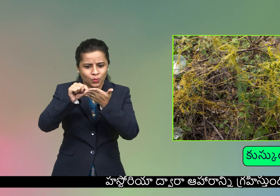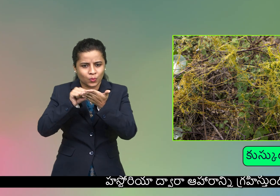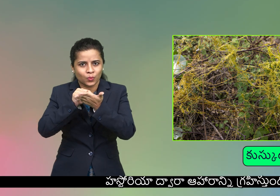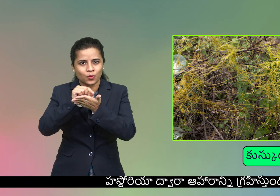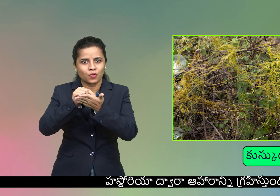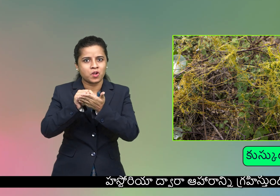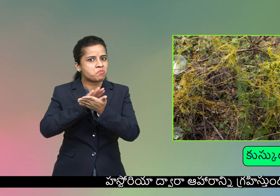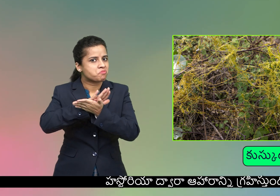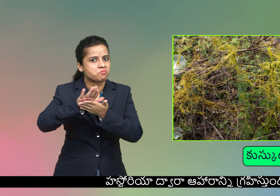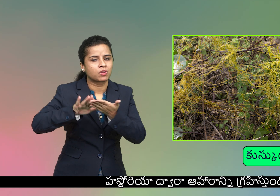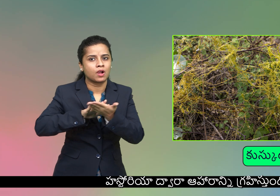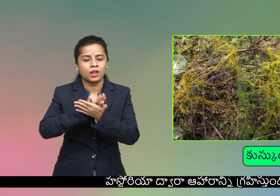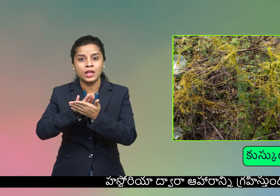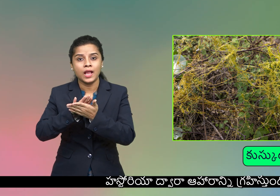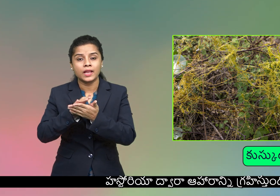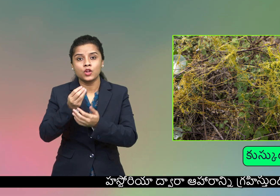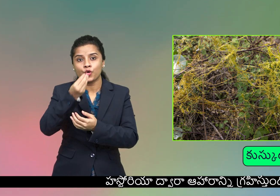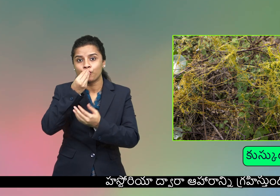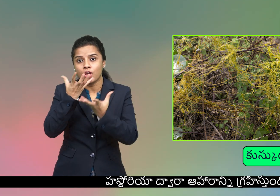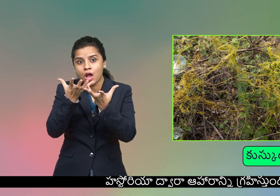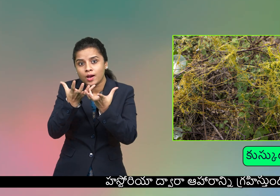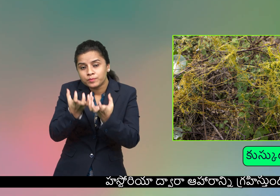హాస్టోరియా ద్వారా ఆహారాన్ని గ్రహిస్తుంది.